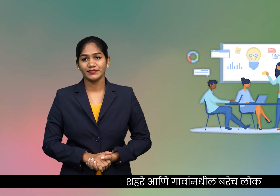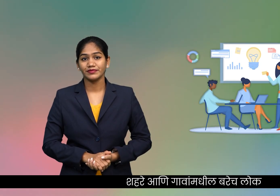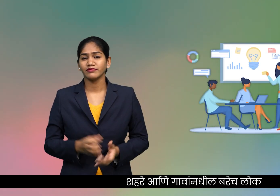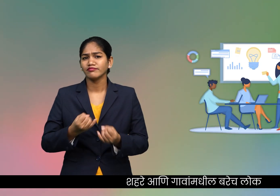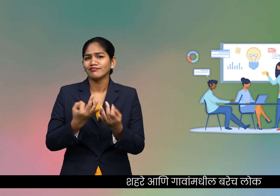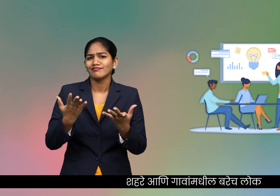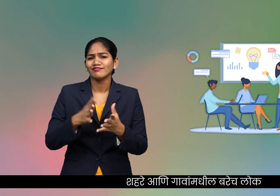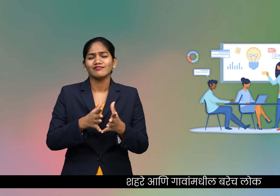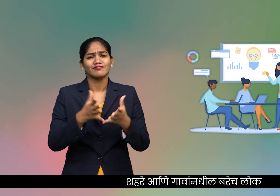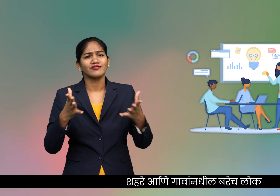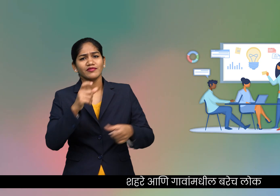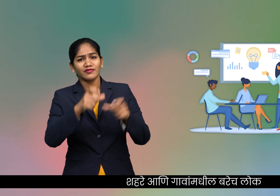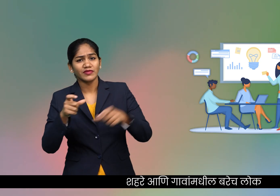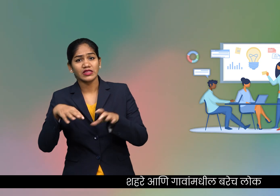शहरे आणि गावांमधील बरेच लोक